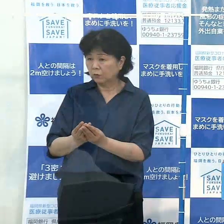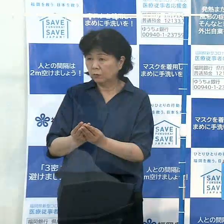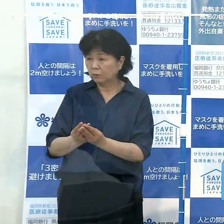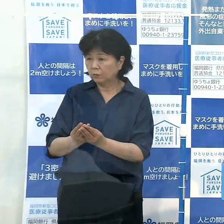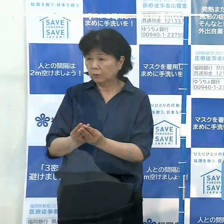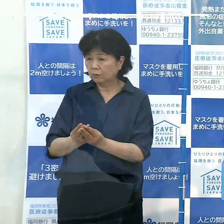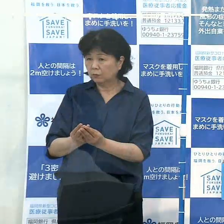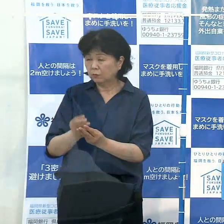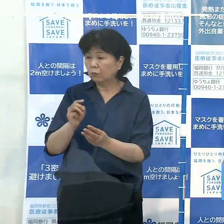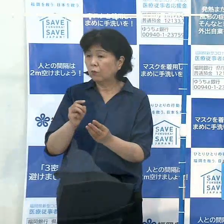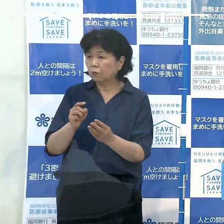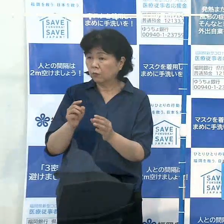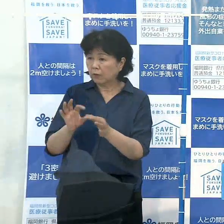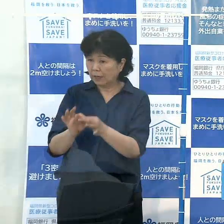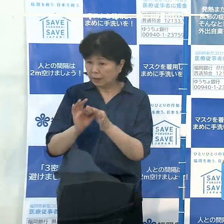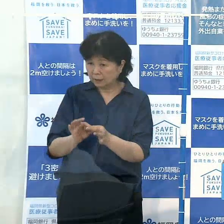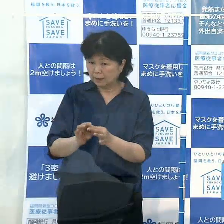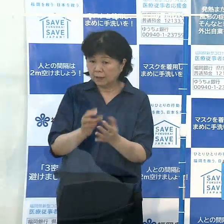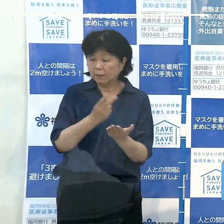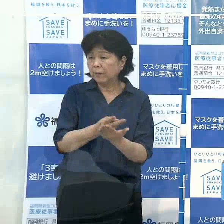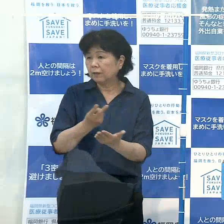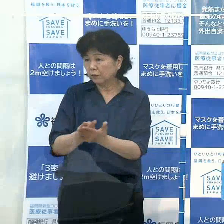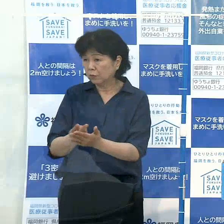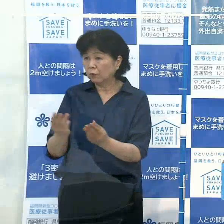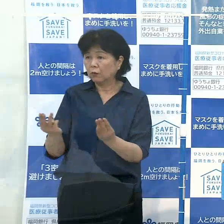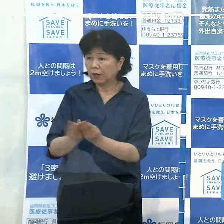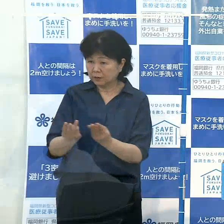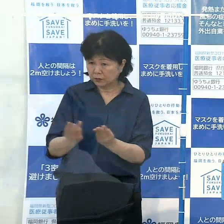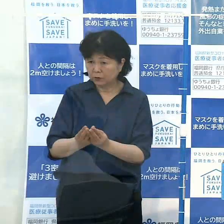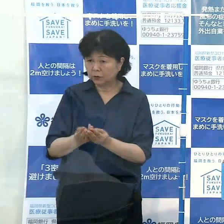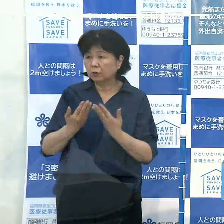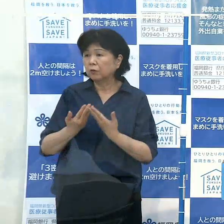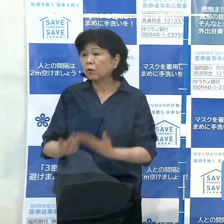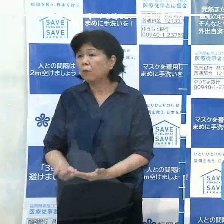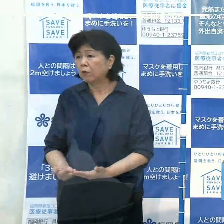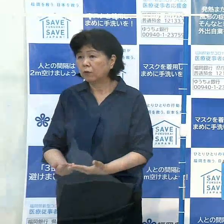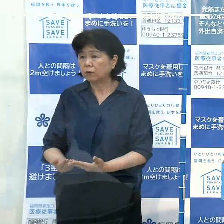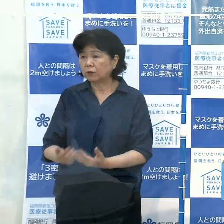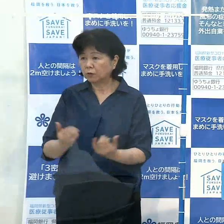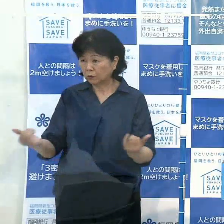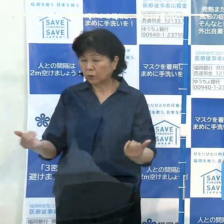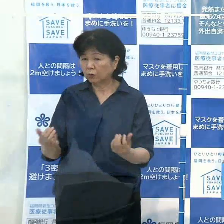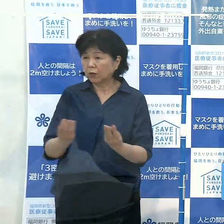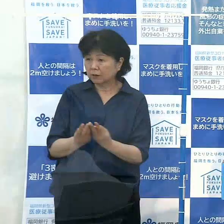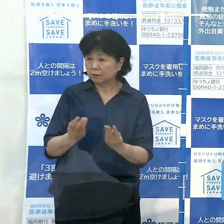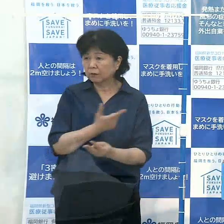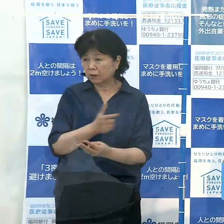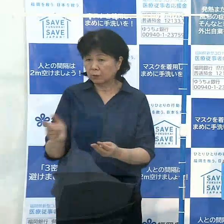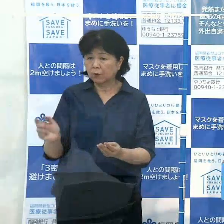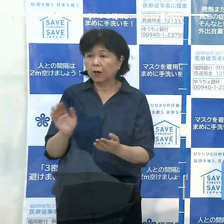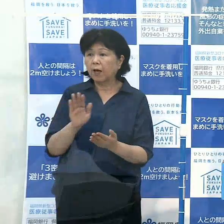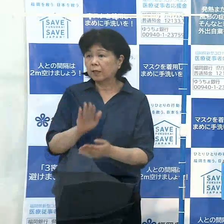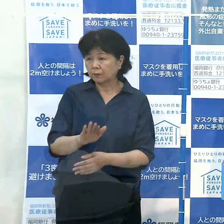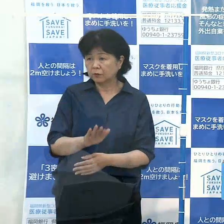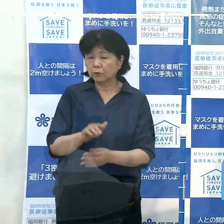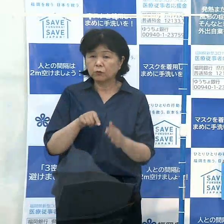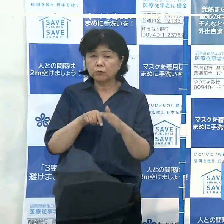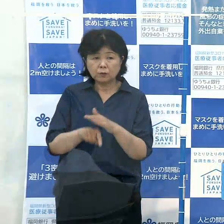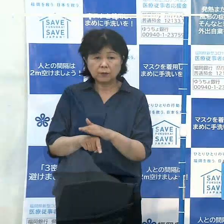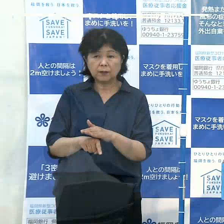ッドの数ともありますし、症状、重症、軽症、無症状、そういったこともあろうかと思います。そういう意